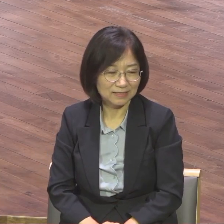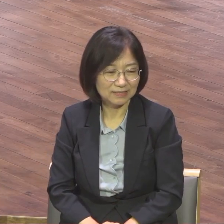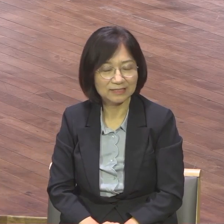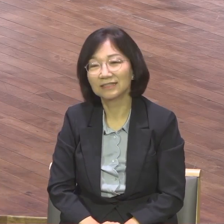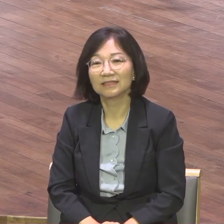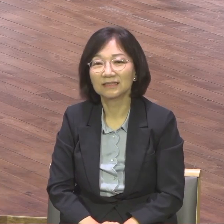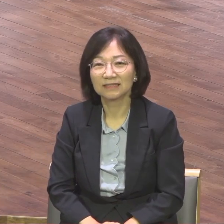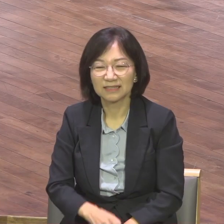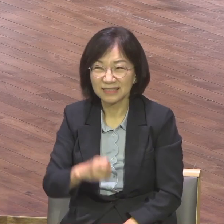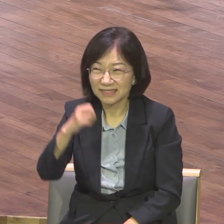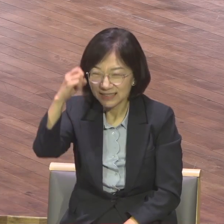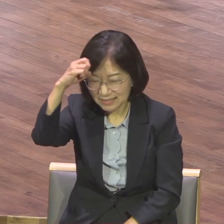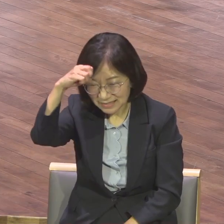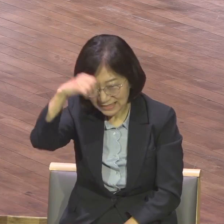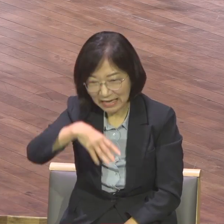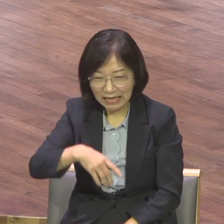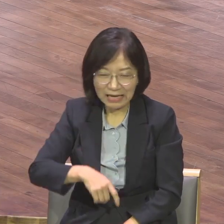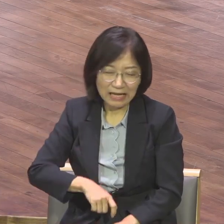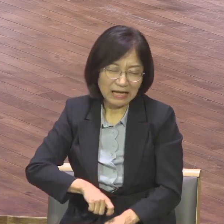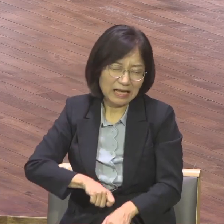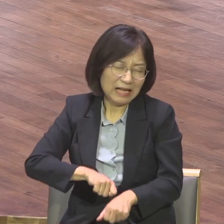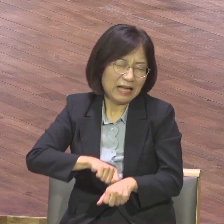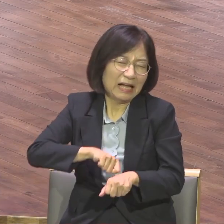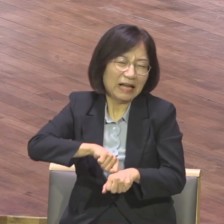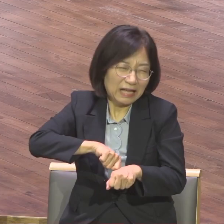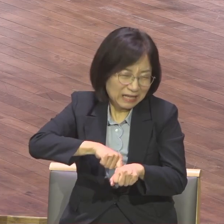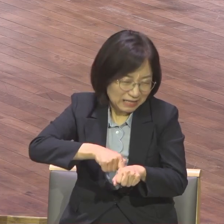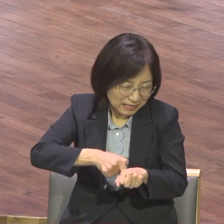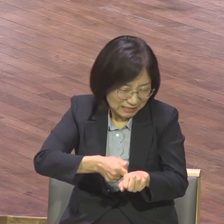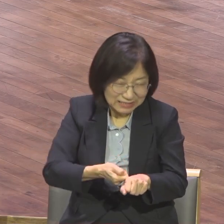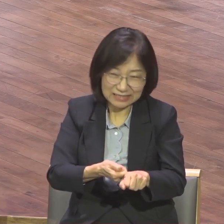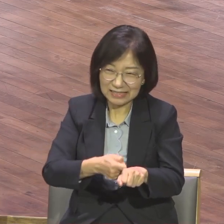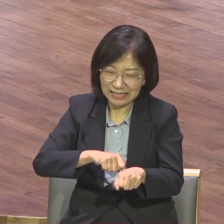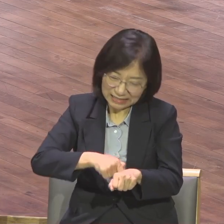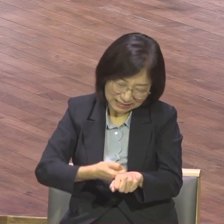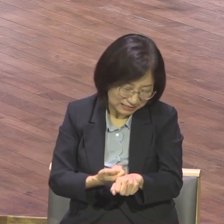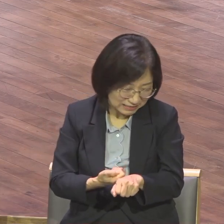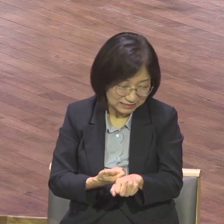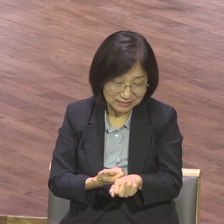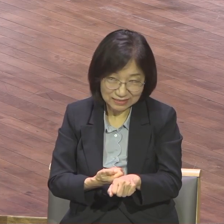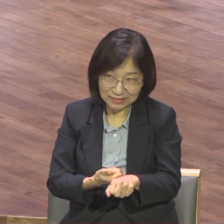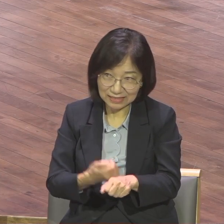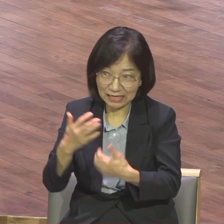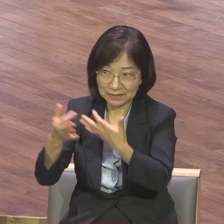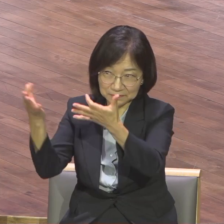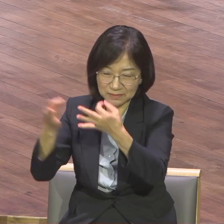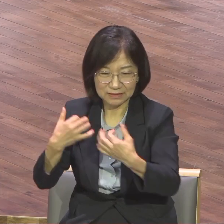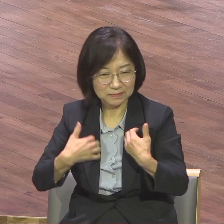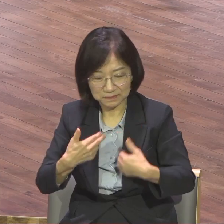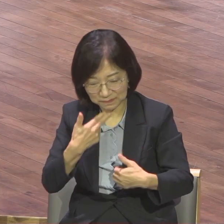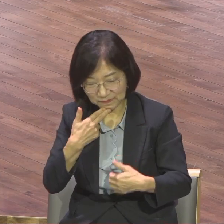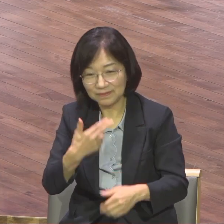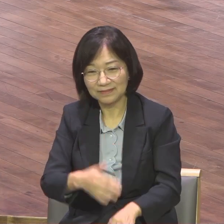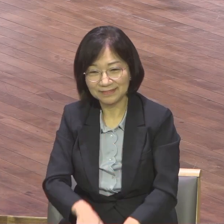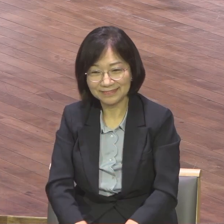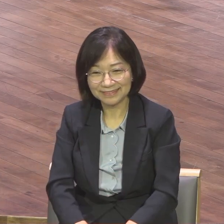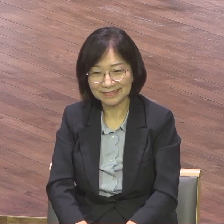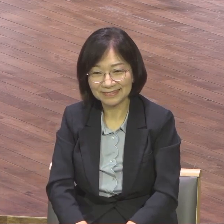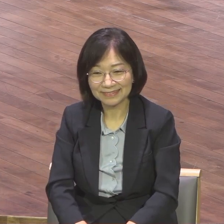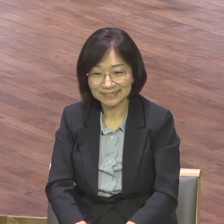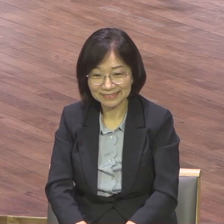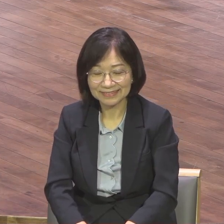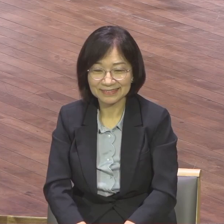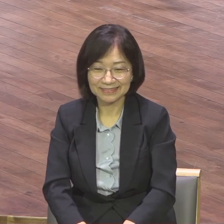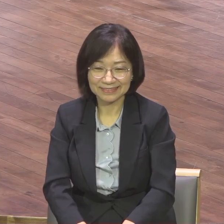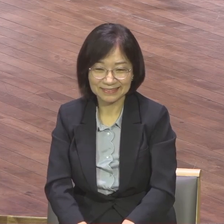형식적으로 어쩔 수 없이 체면치를, 그건 다 엉터리예요. 그런 거 하나님 안 만든단 말이에요. 여러분이 나는